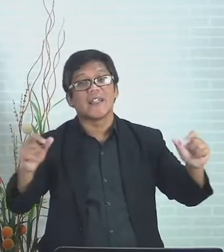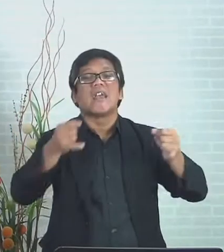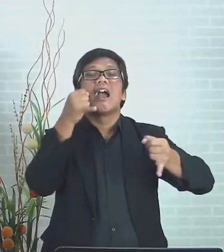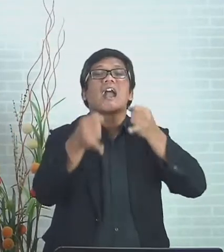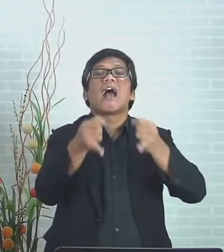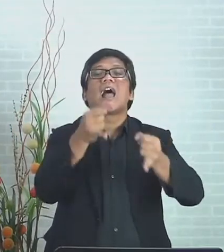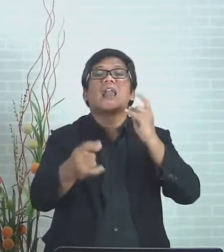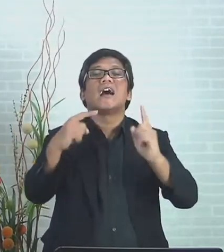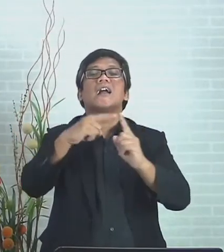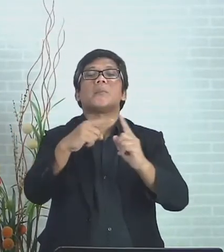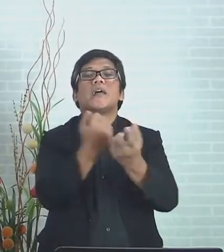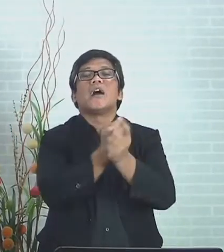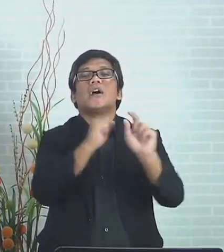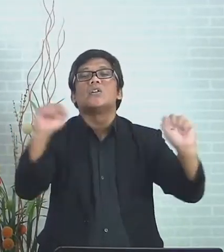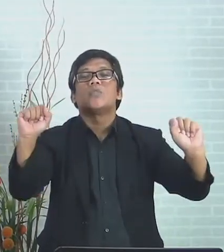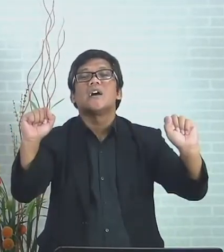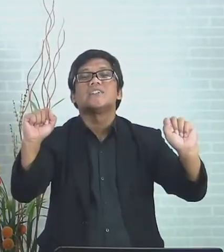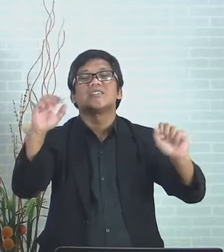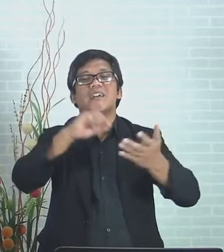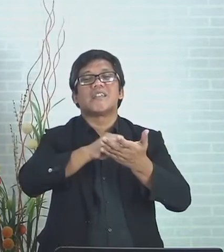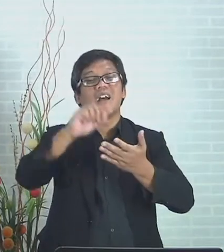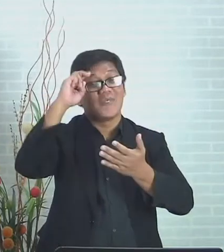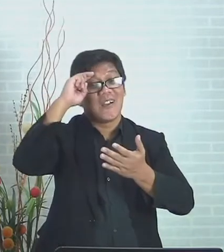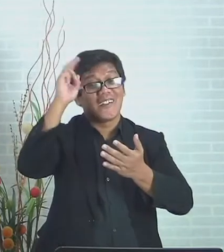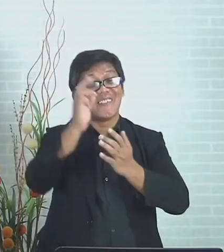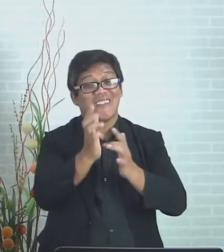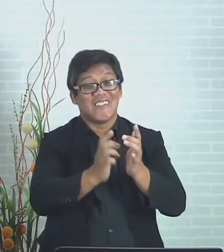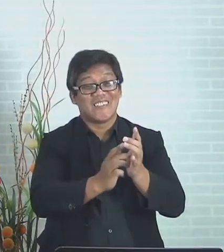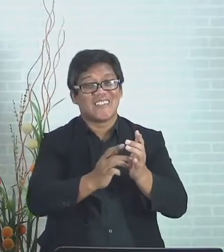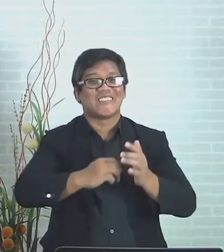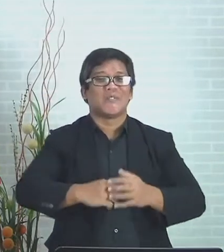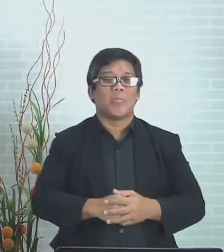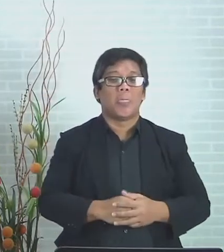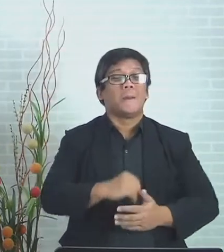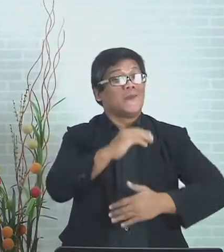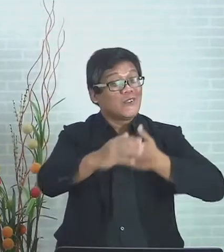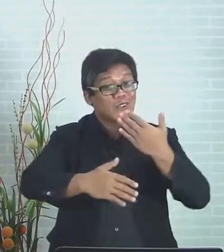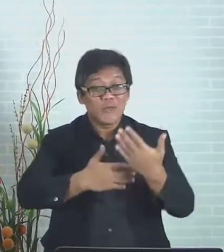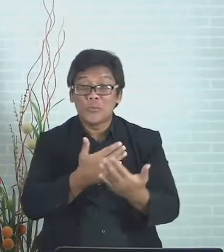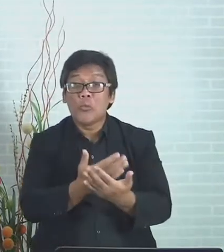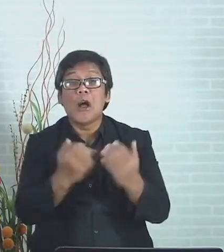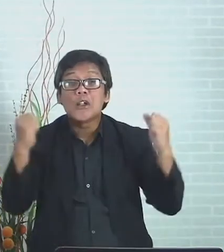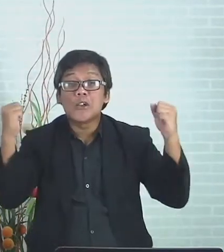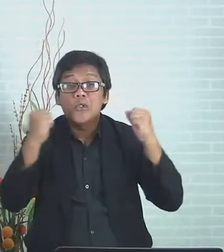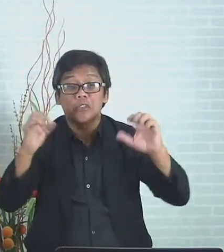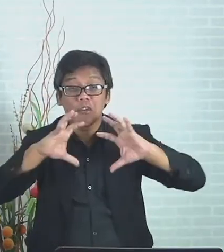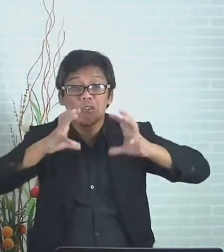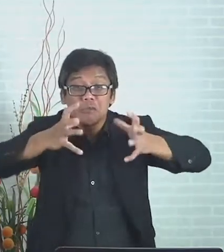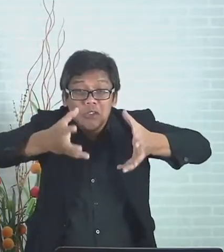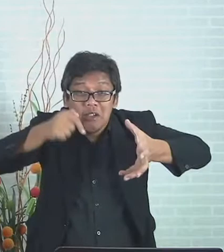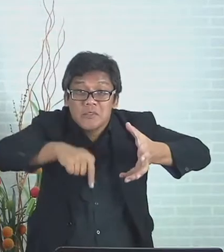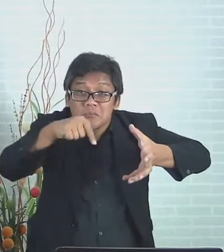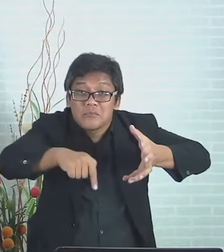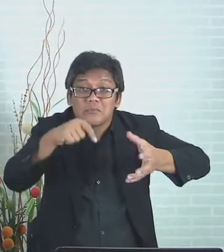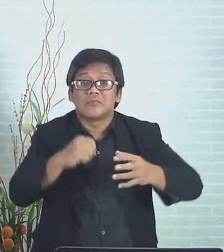takluk kepada nama Yesus itu segala kekuatan apapun itu di dunia